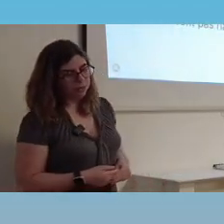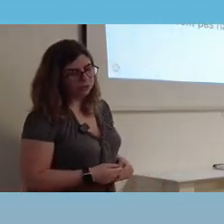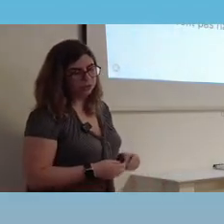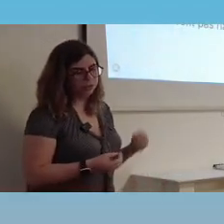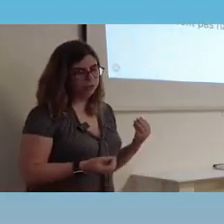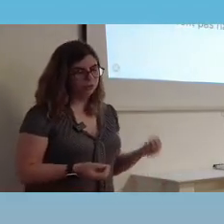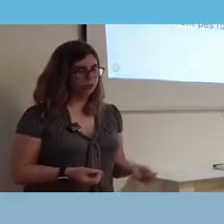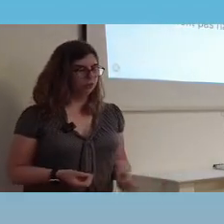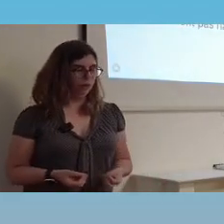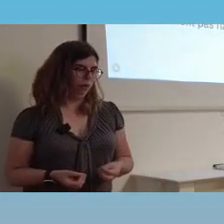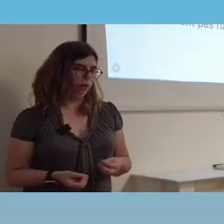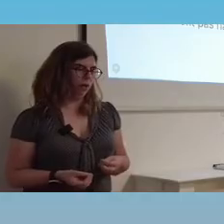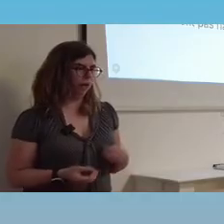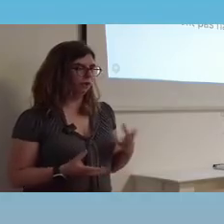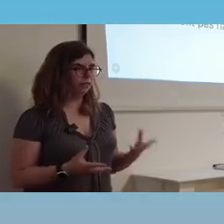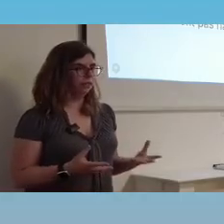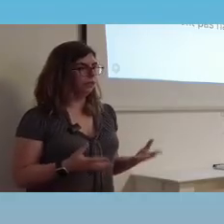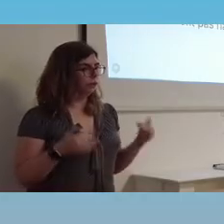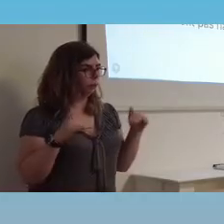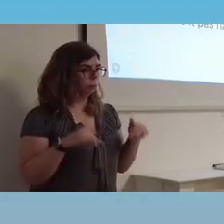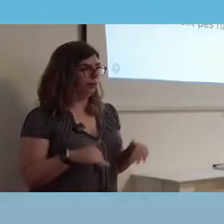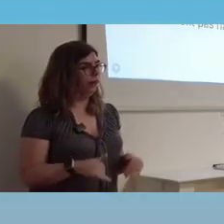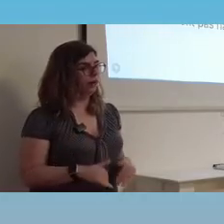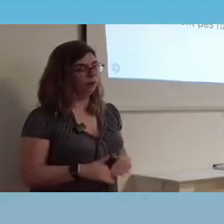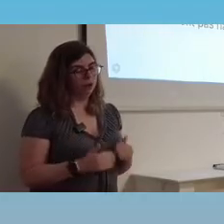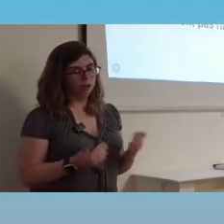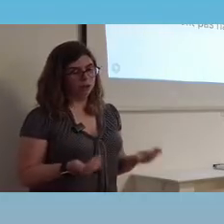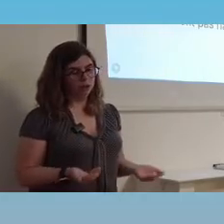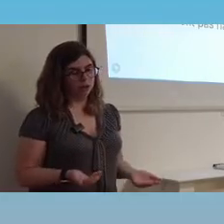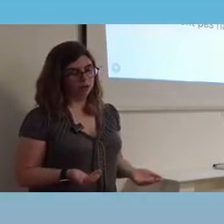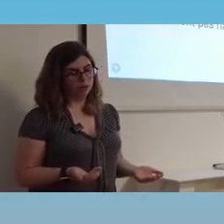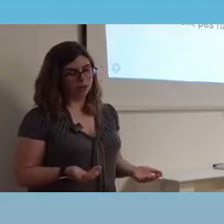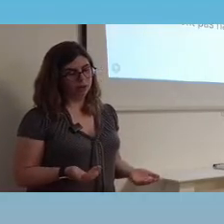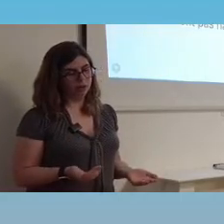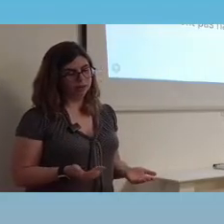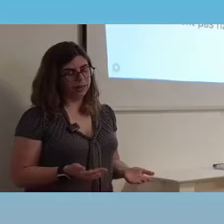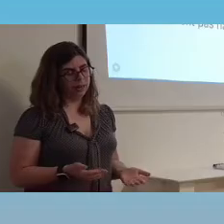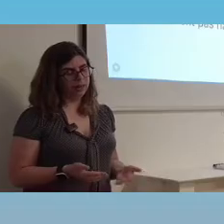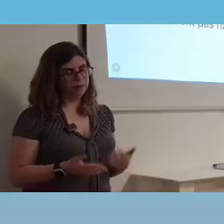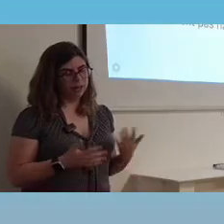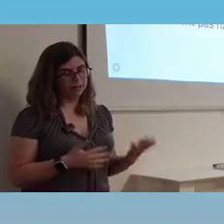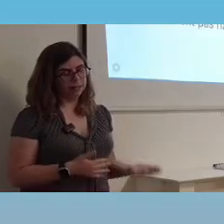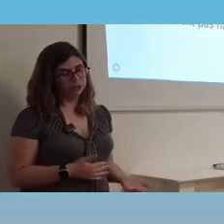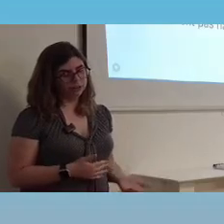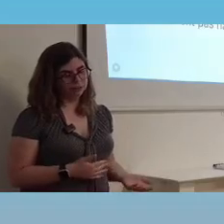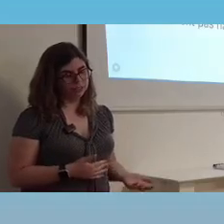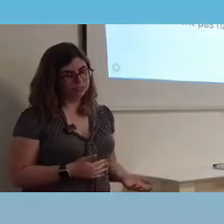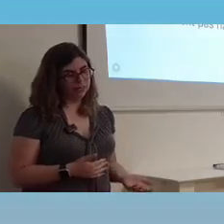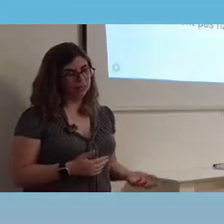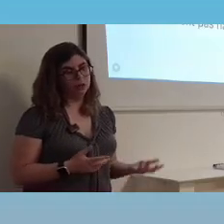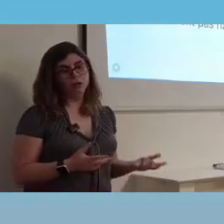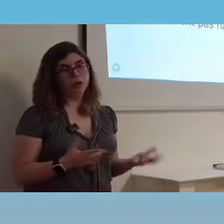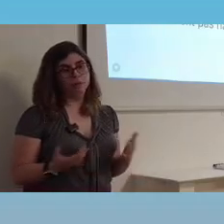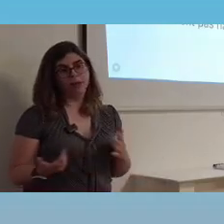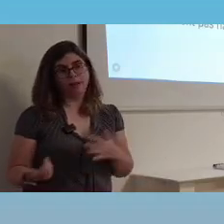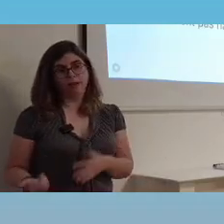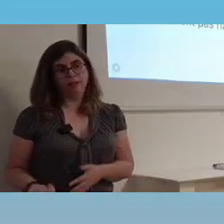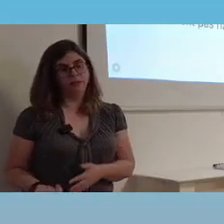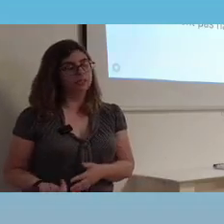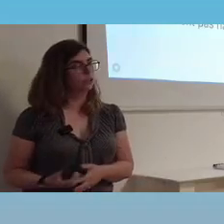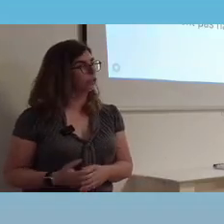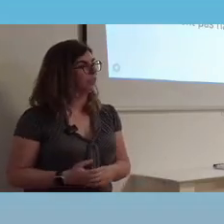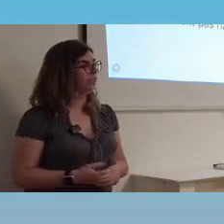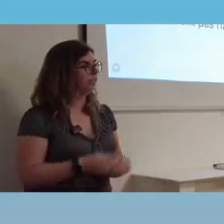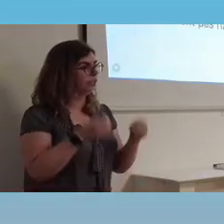C'est pourquoi je dis tout le temps que la langue des signes aujourd'hui, dès qu'elle est avec l'intelligence artificielle, tout comme